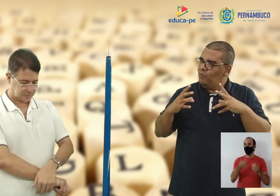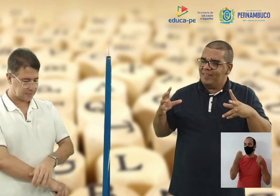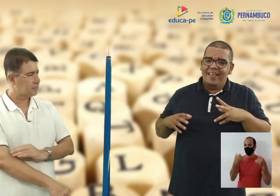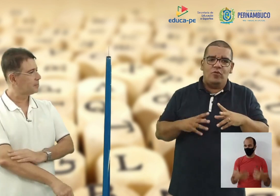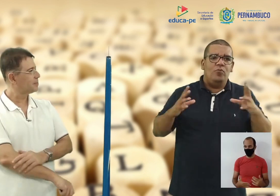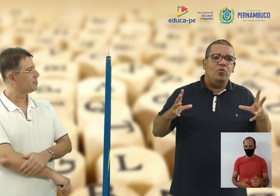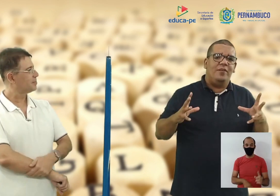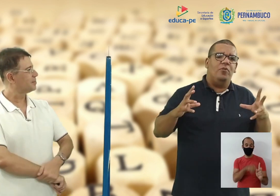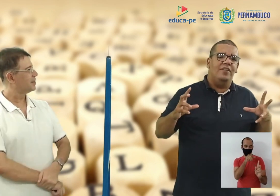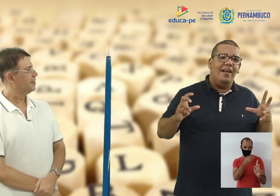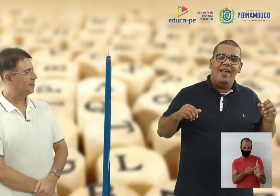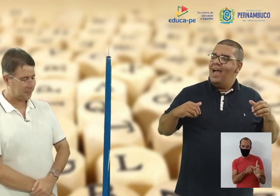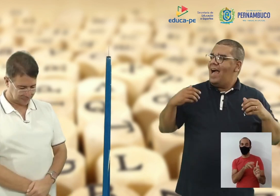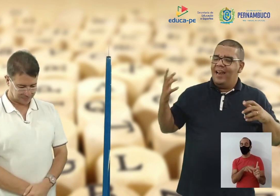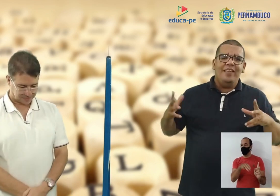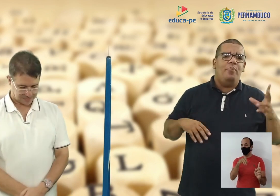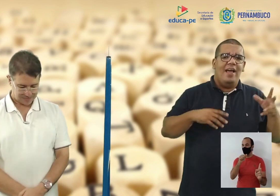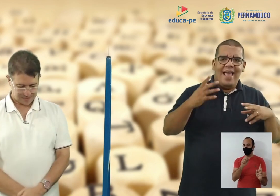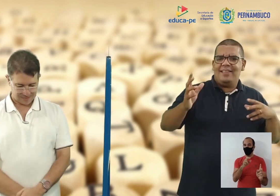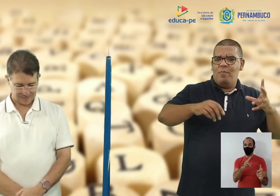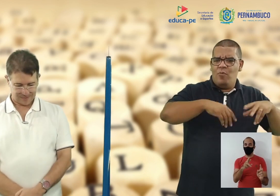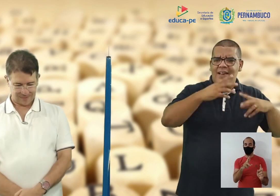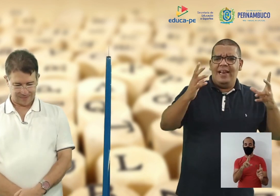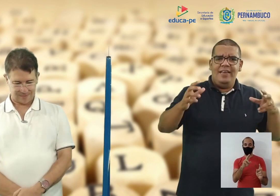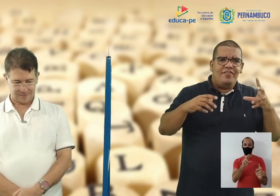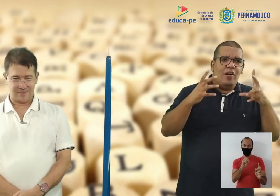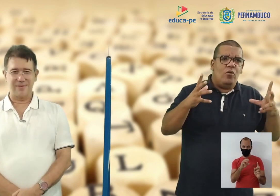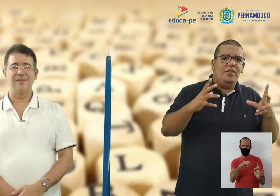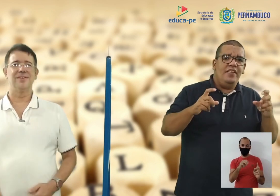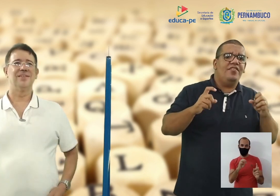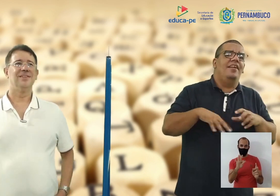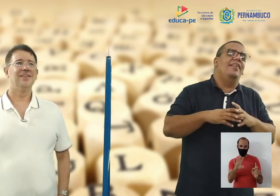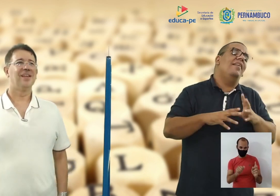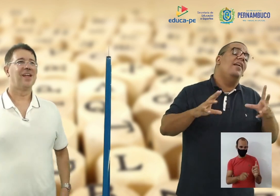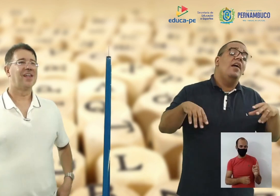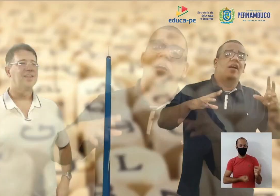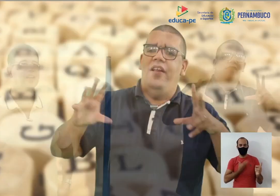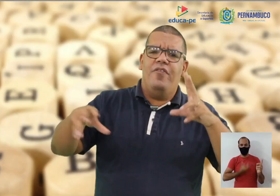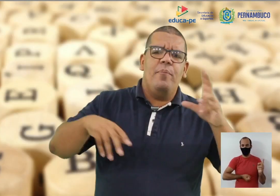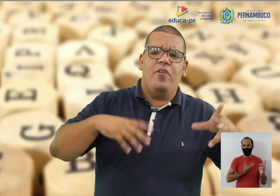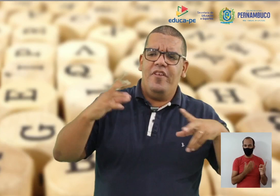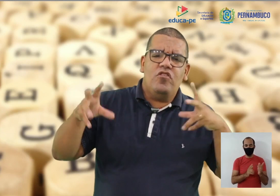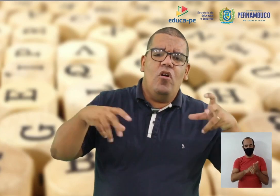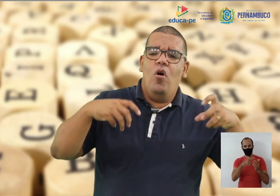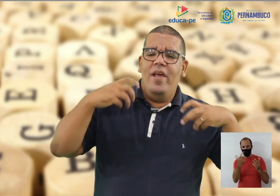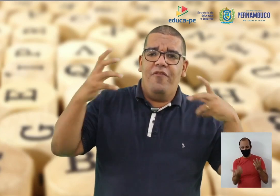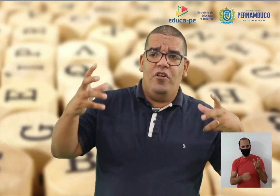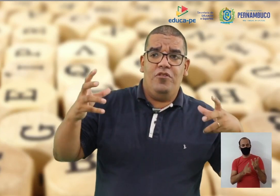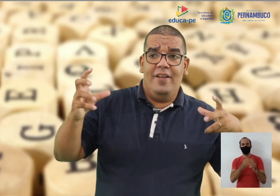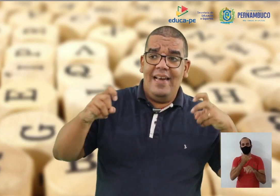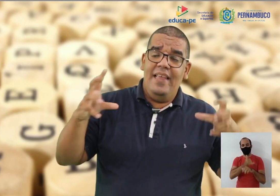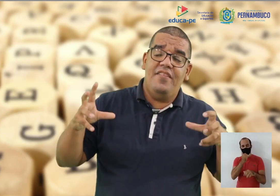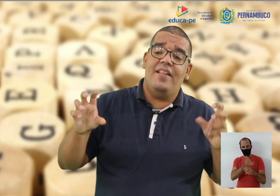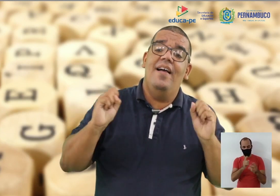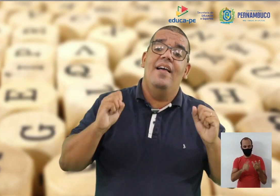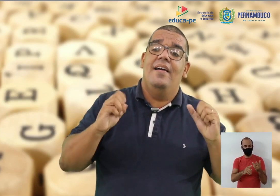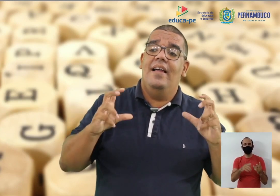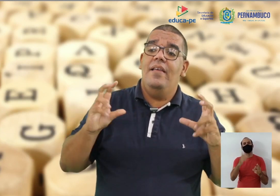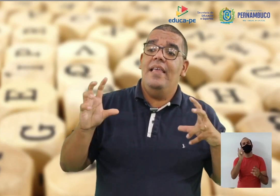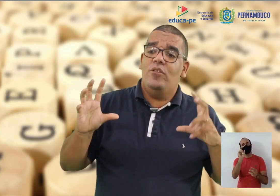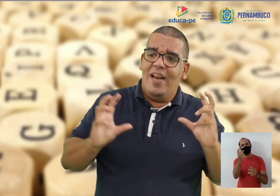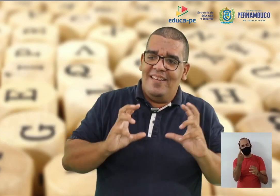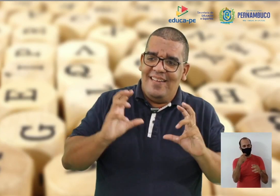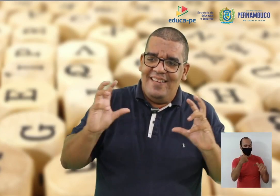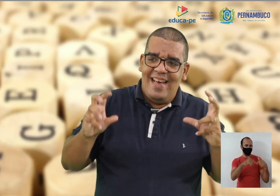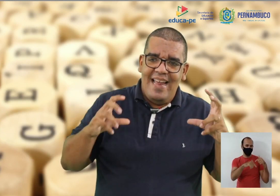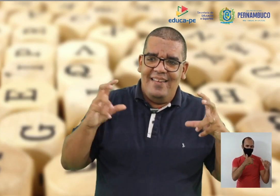Mota ele era um talento múltiplo, né? Além de poeta, memorialista, cronista, né? Ele foi professor, ele foi jornalista, né?